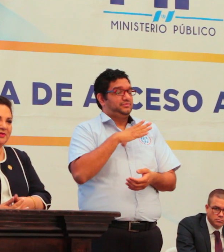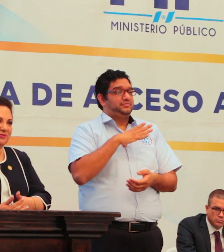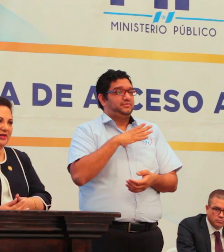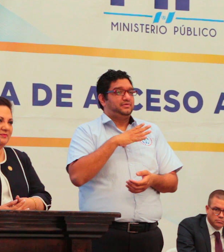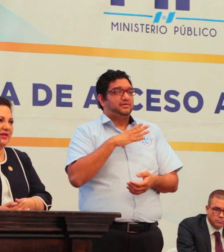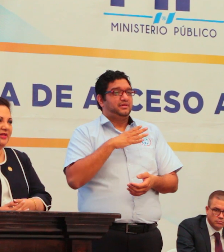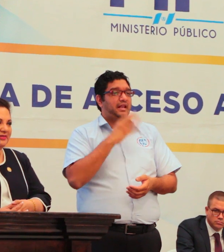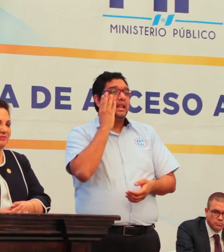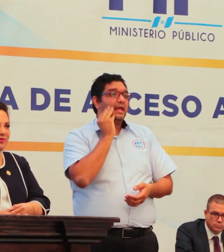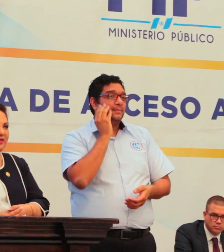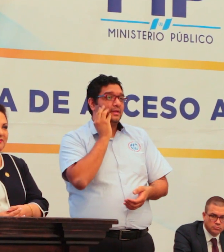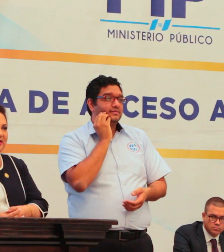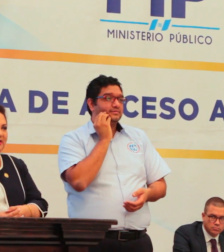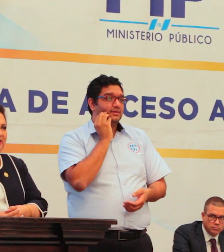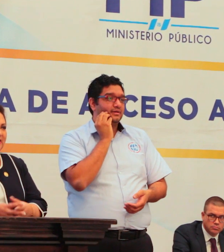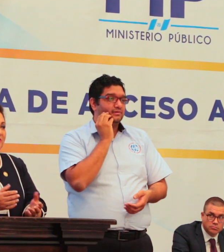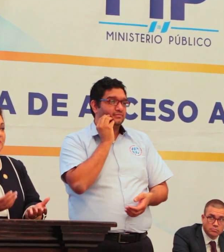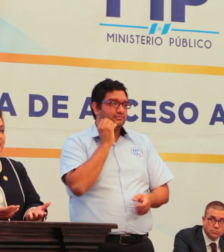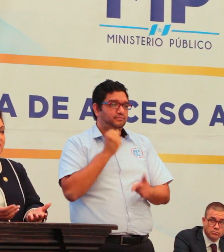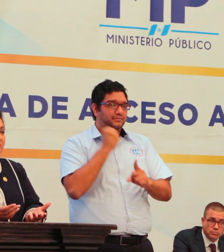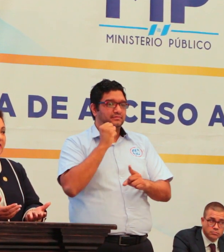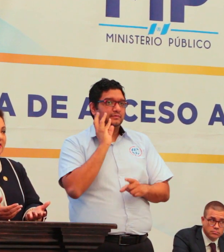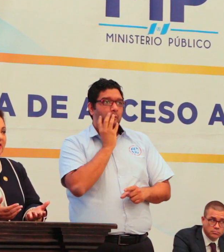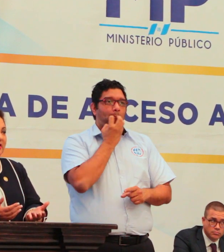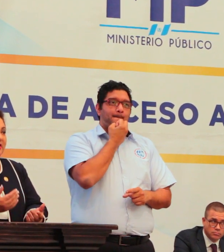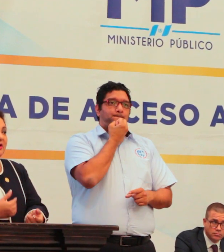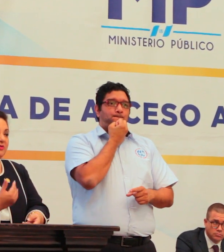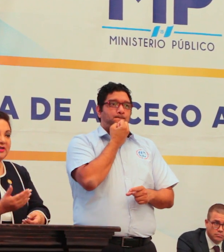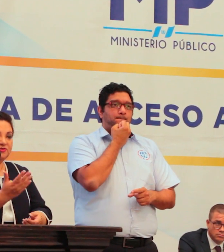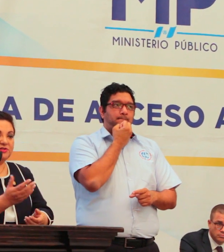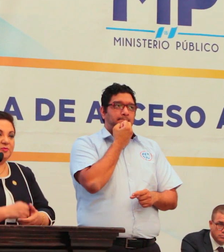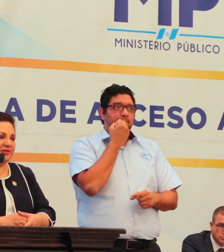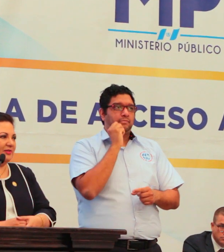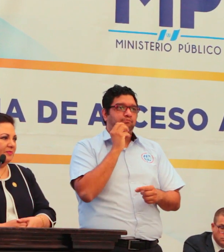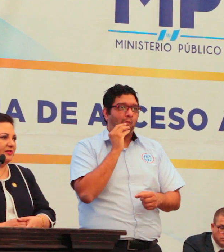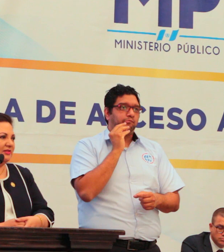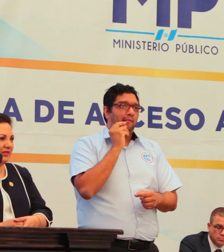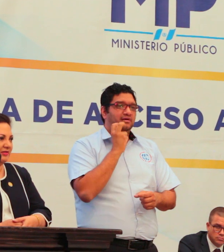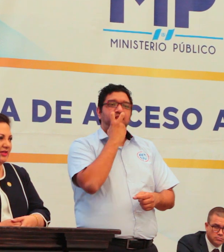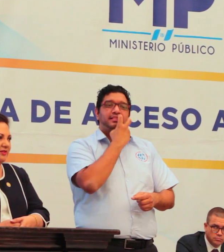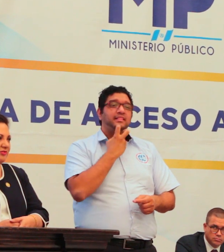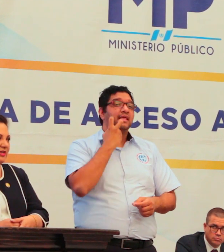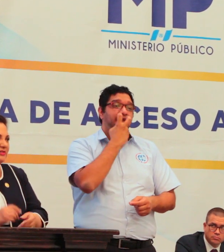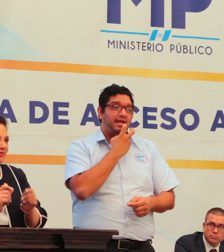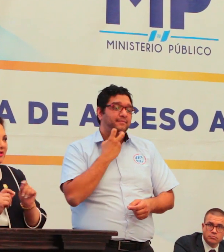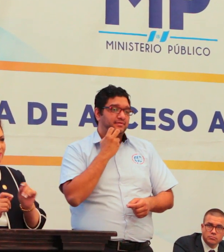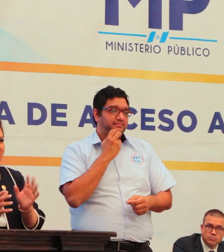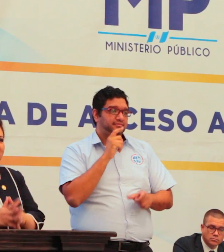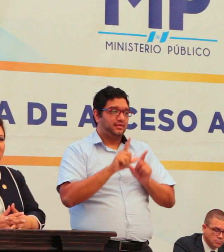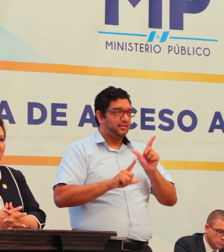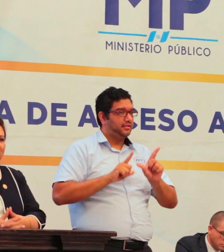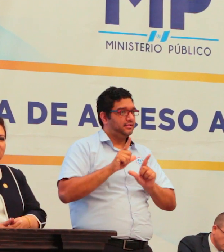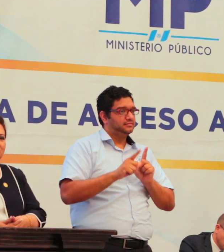accidente cerebrovascular, me quedé sin poder hablar, recuperé el don del habla y hago un gran esfuerzo por estarme presentando aquí ante ustedes